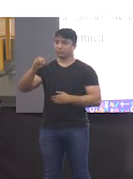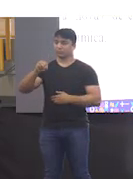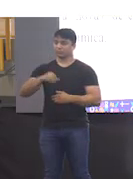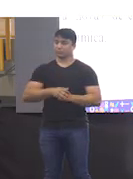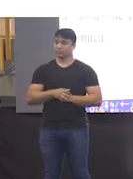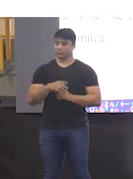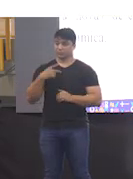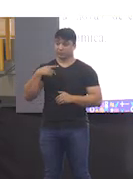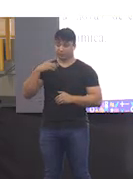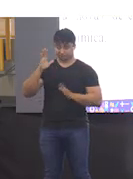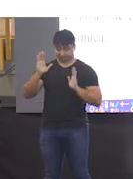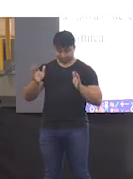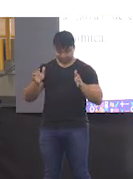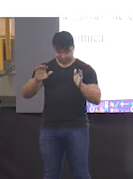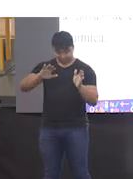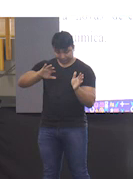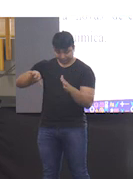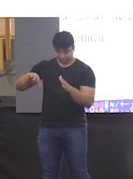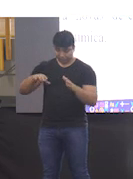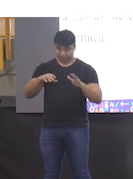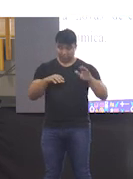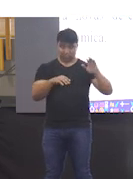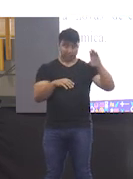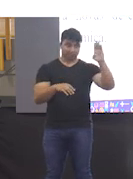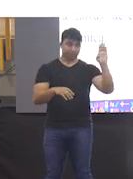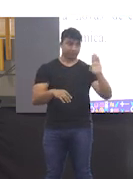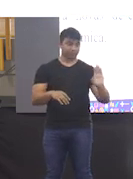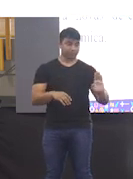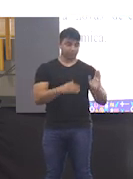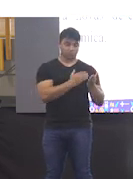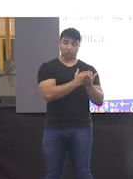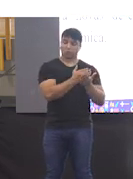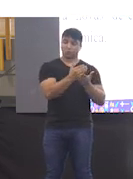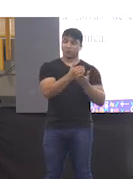Aqui no Brasil, o realismo começa em